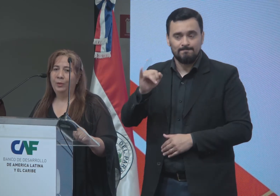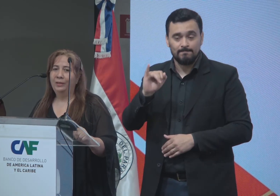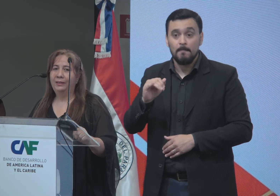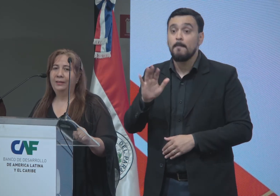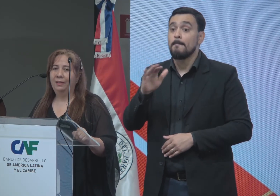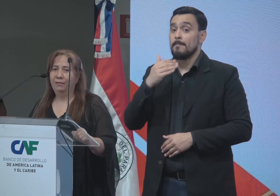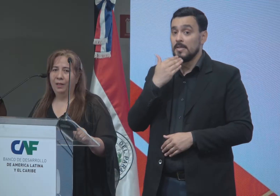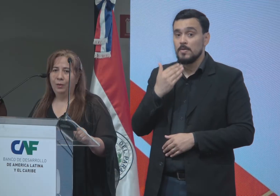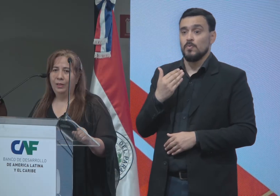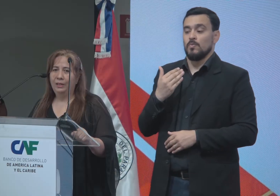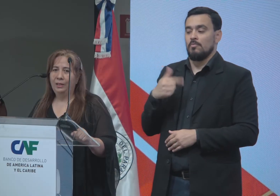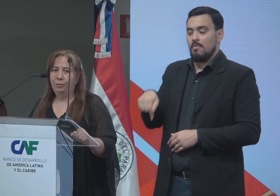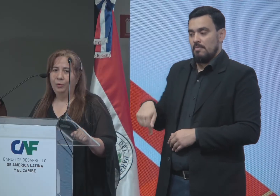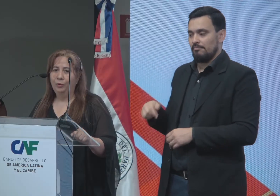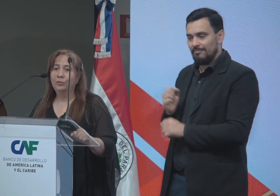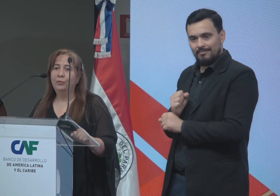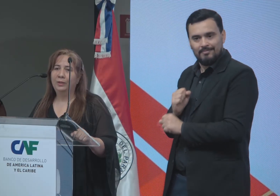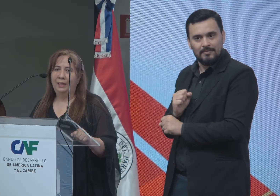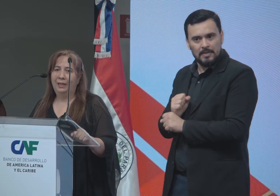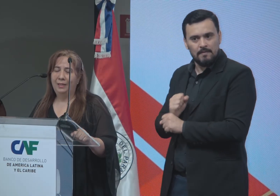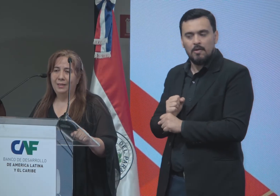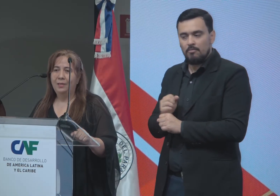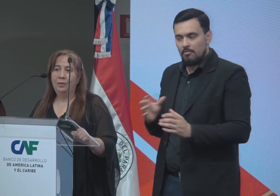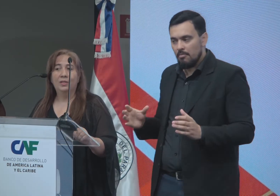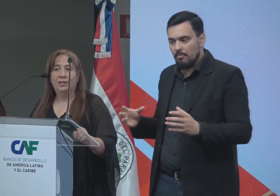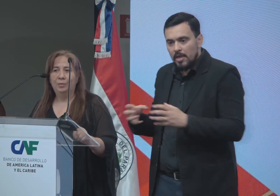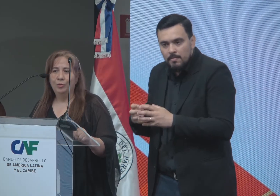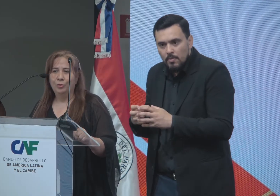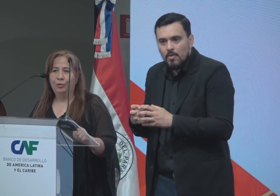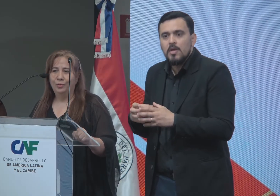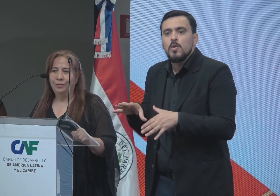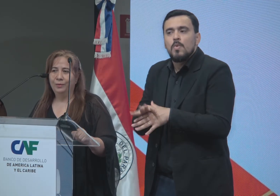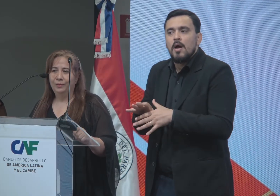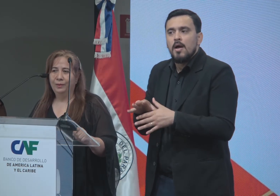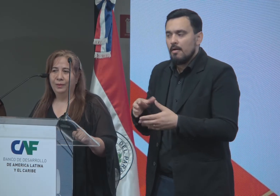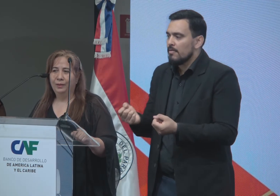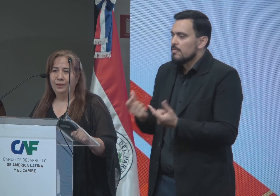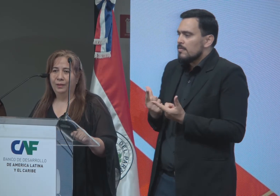pero este trabajo en equipo nos fortalece y no nos sentimos solos,